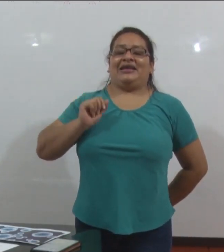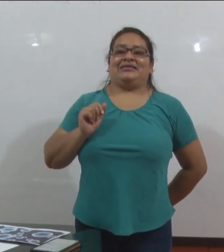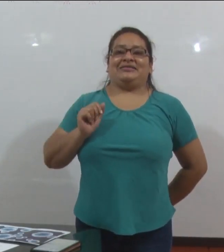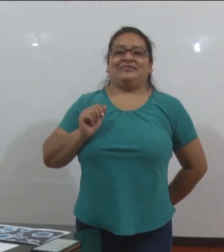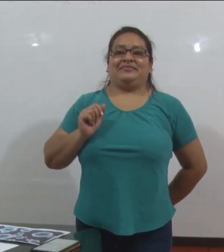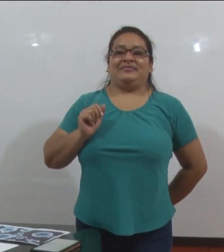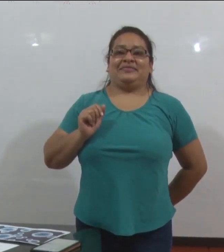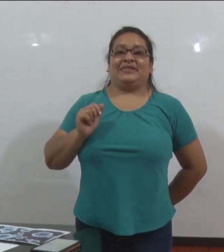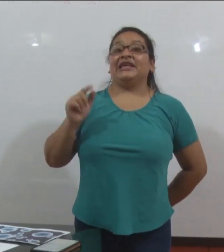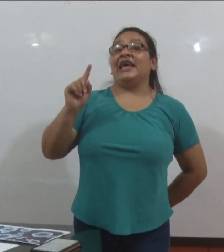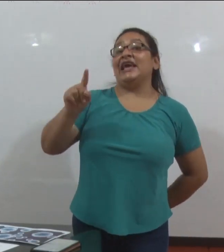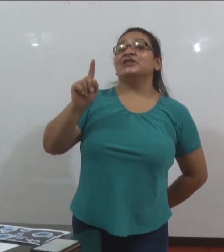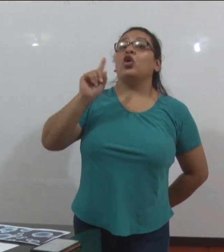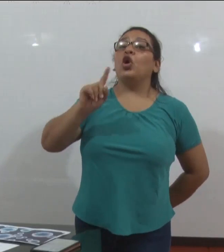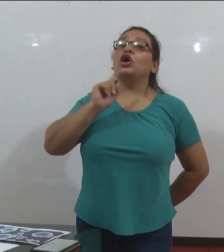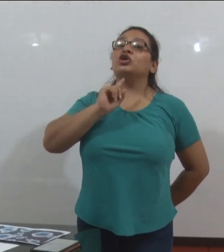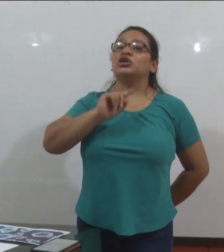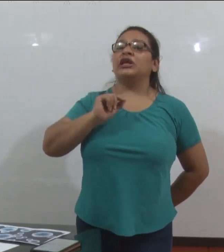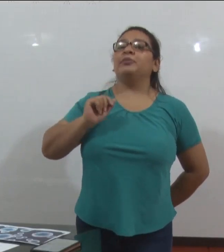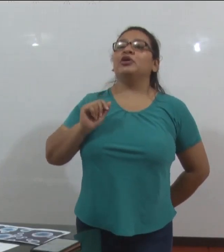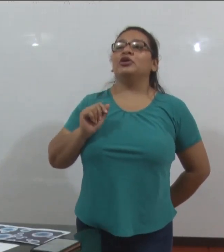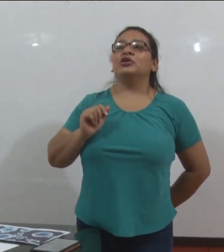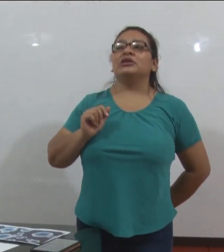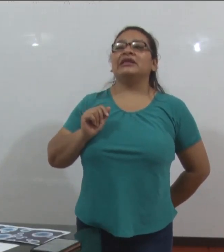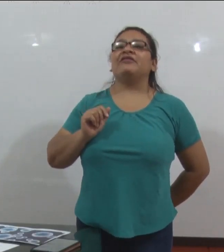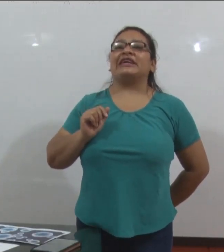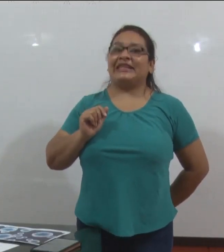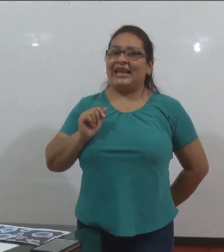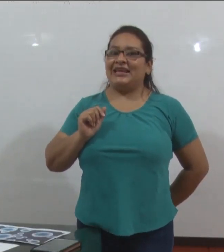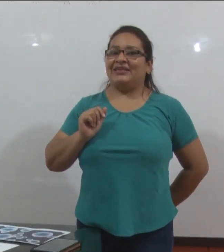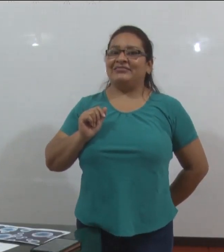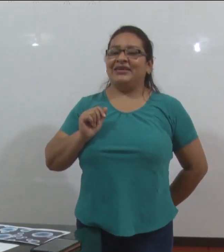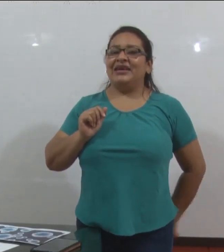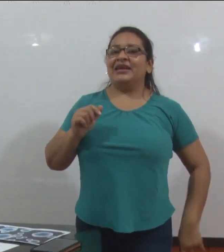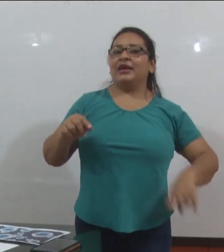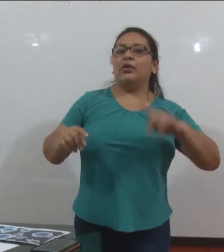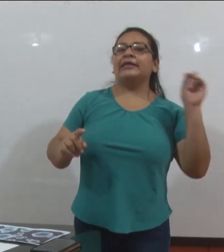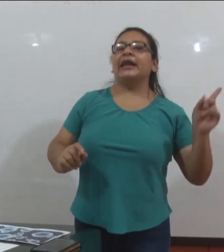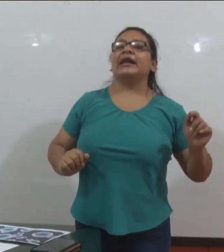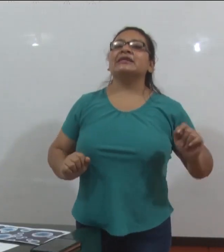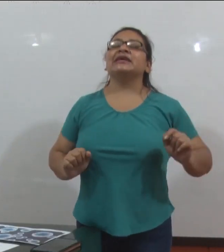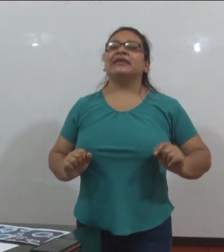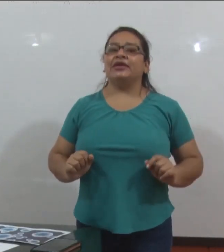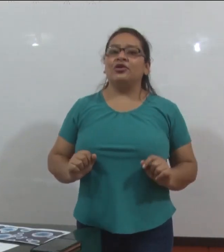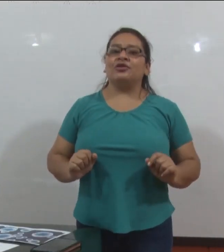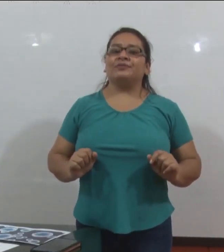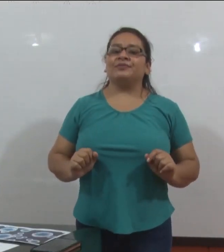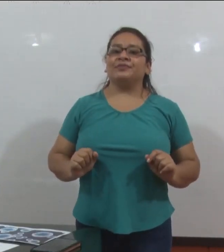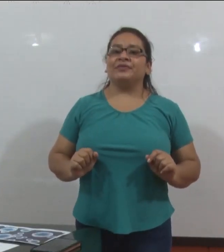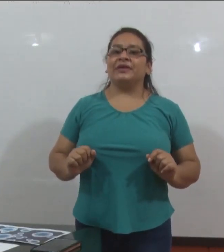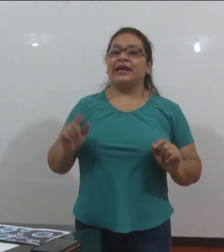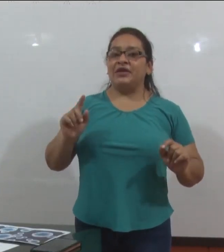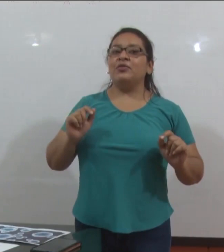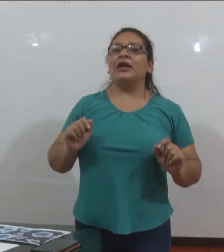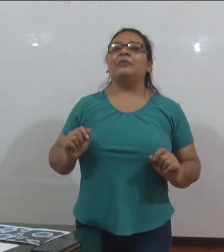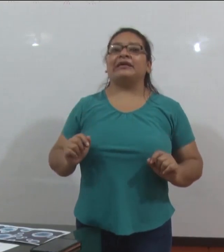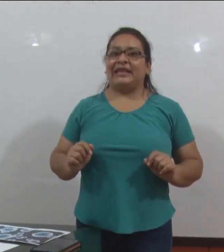Arqueas, que es otro tipo de bacteria. Recuerda la clase anterior que vimos las